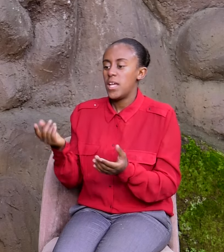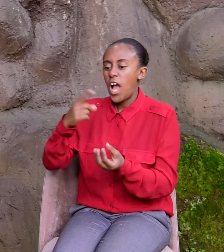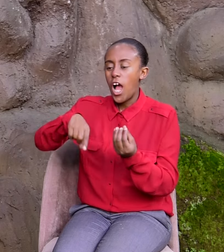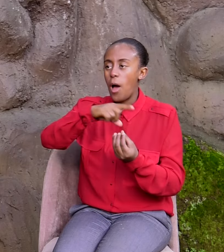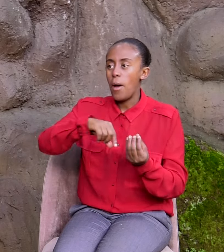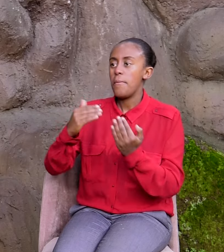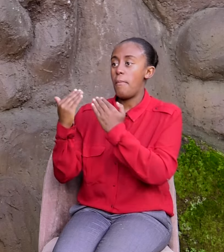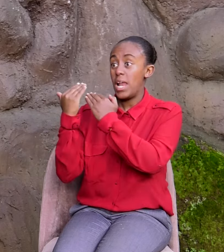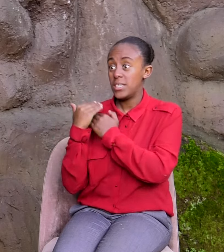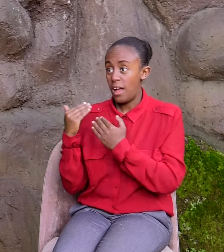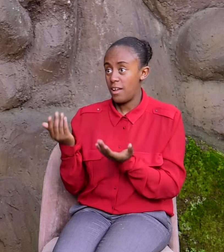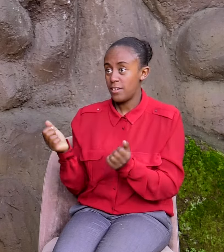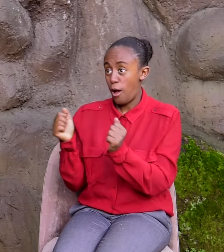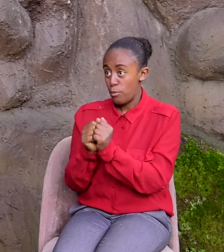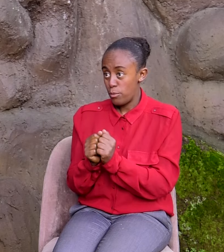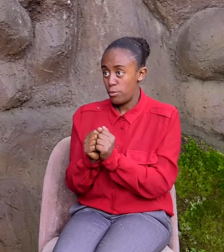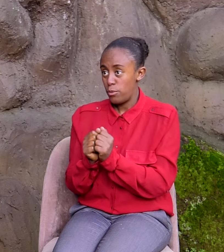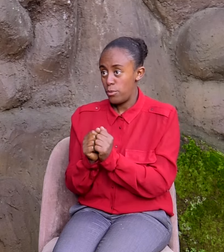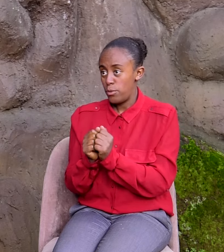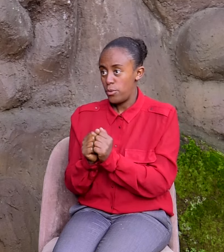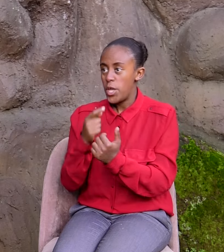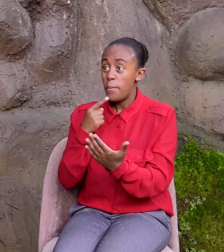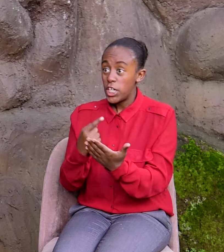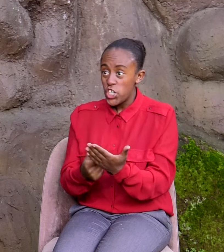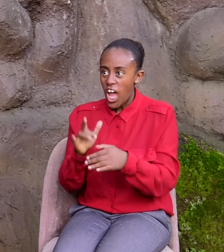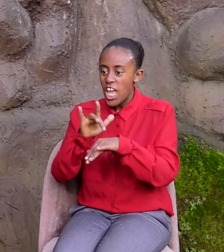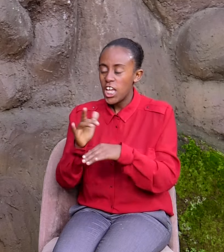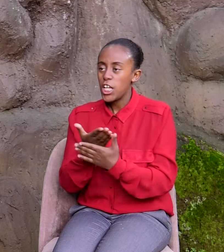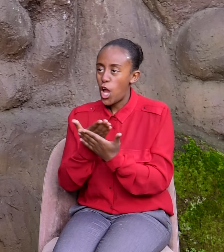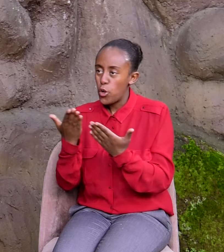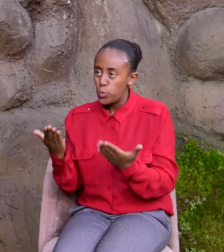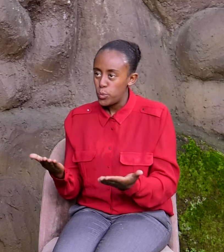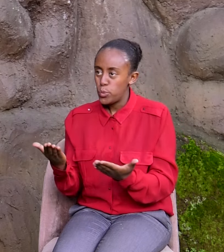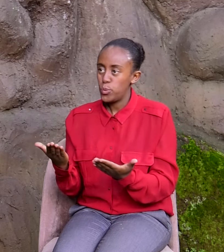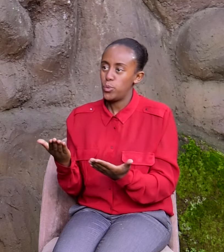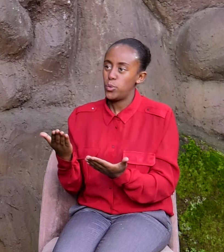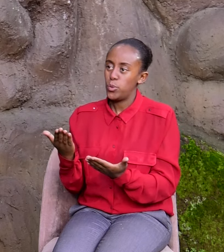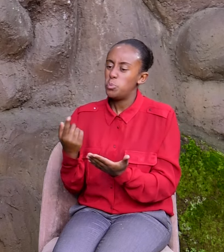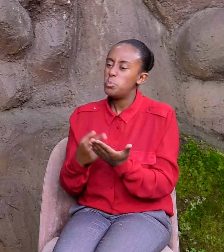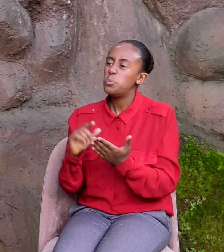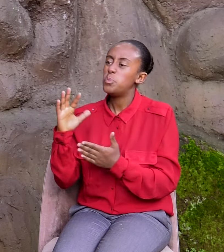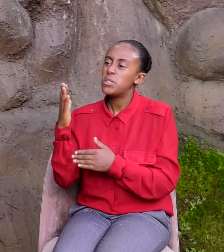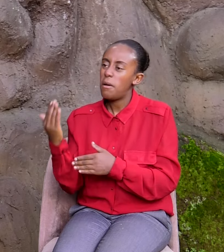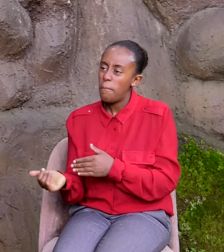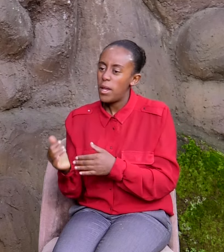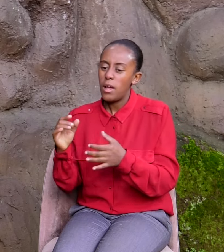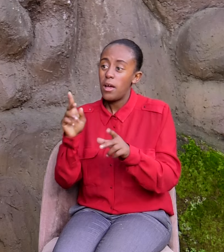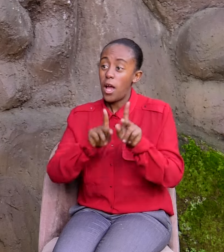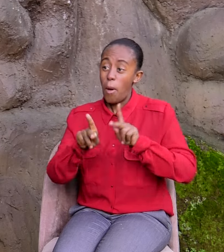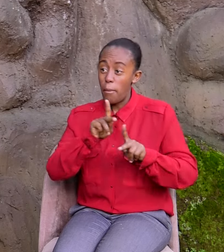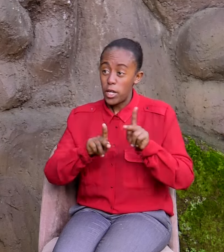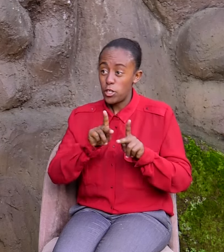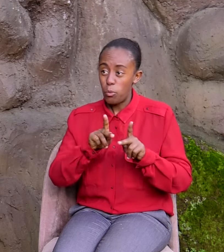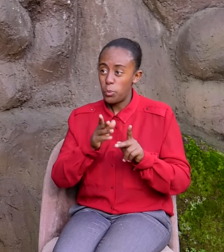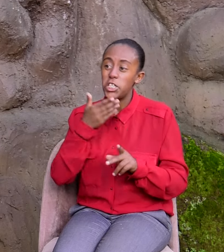ከአካባቢው ባለስልጣናት ጋር ደግሞ ዳታ ነክ ነገሮችን ያለው ሂደት ምን ይመስል ነበረ፣ ያው ከማህበረሰቡ በዘለለ